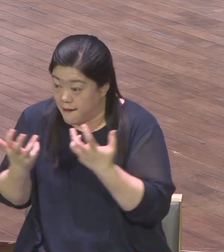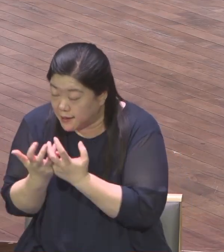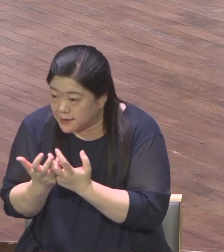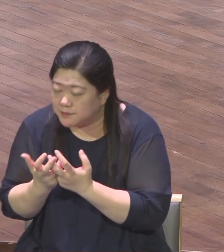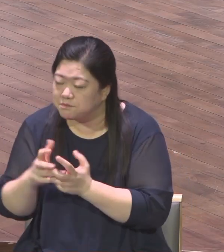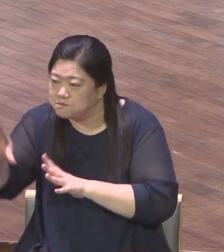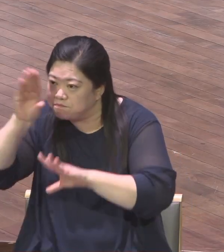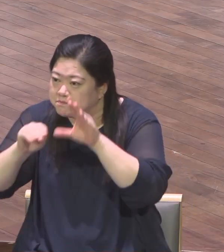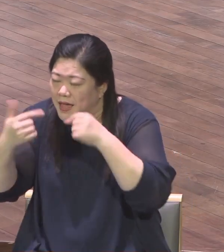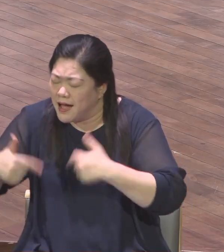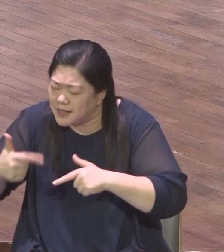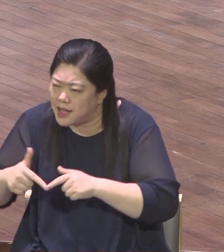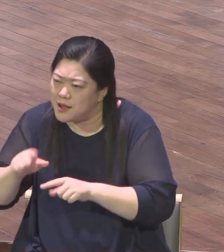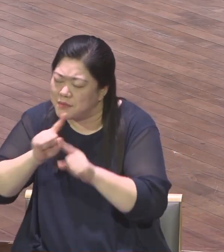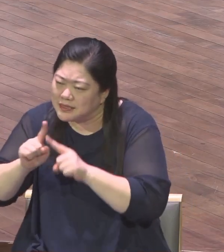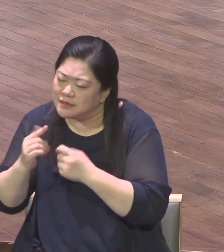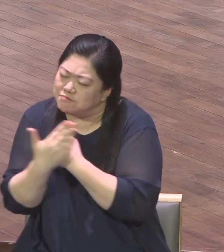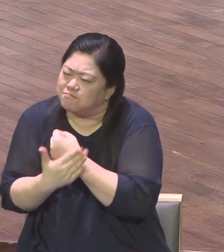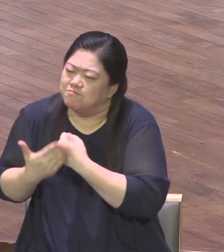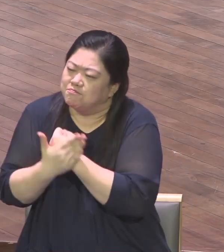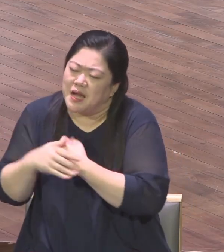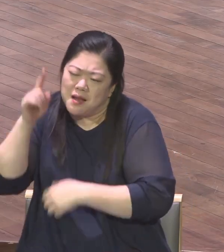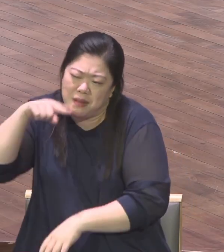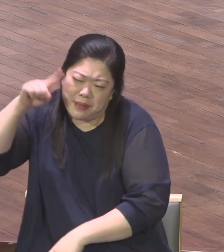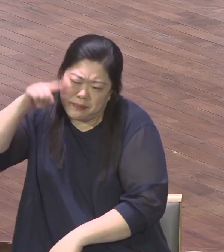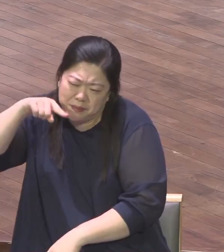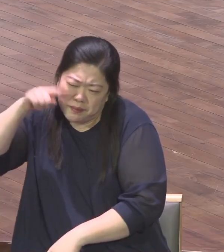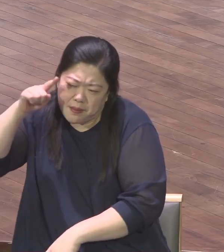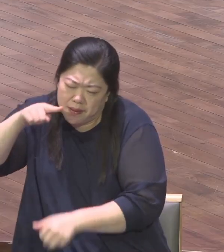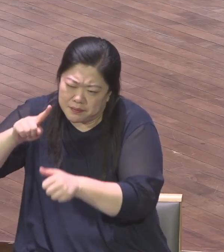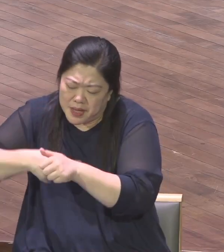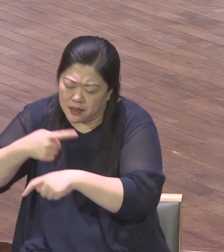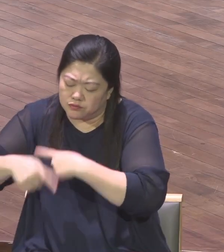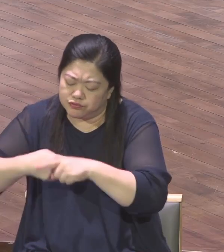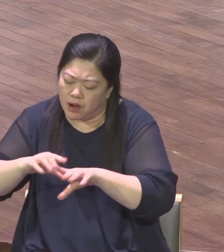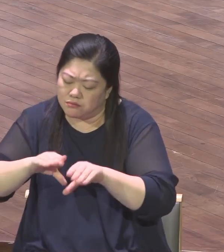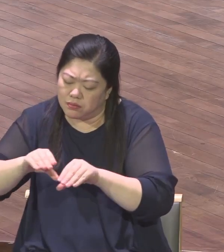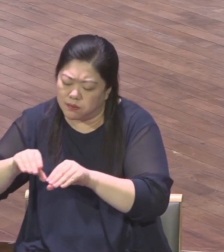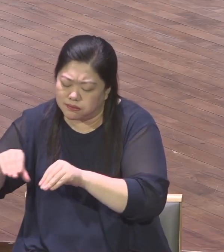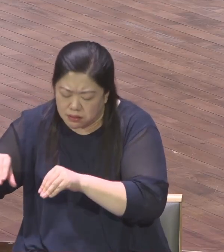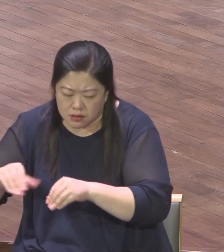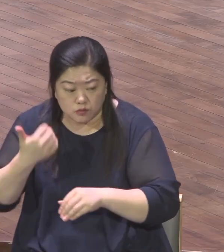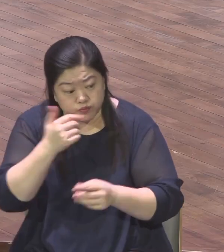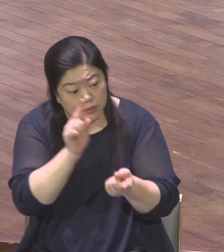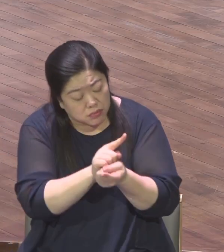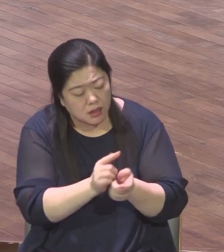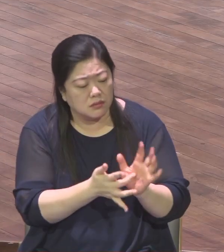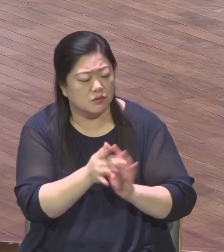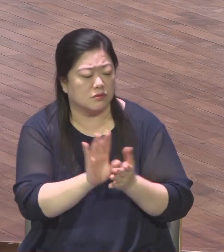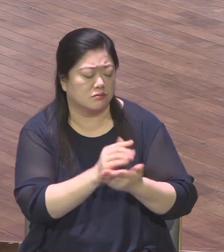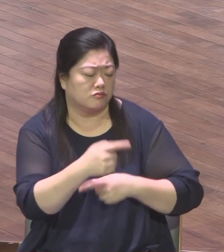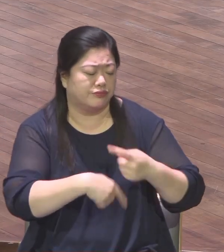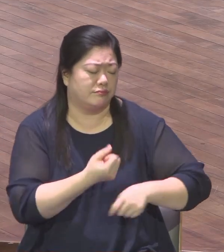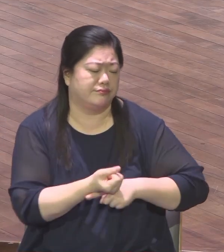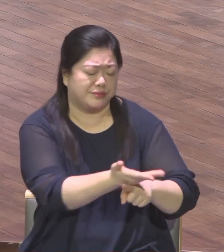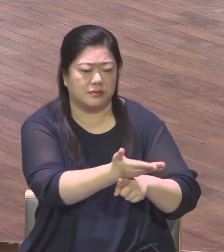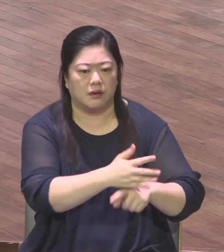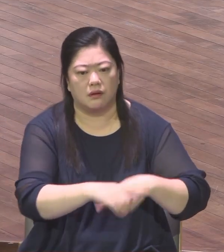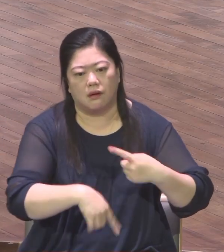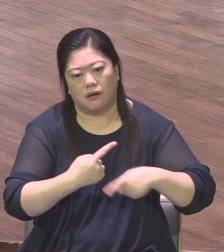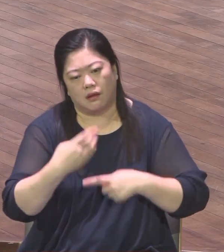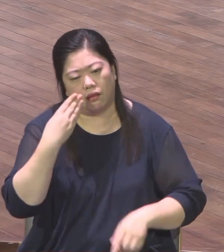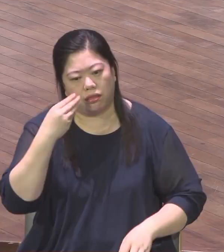있지. 하나님 말씀 영적인 거 하나도 없어. 그러면서 중직자를 해. 교회 중요한 직분도 맡아. 남이